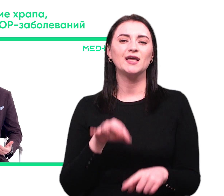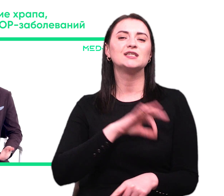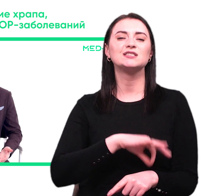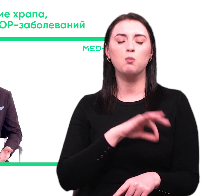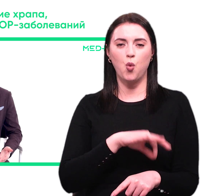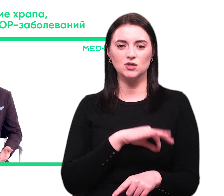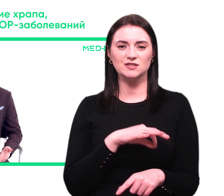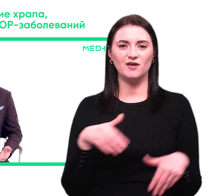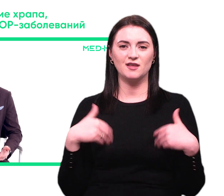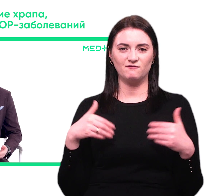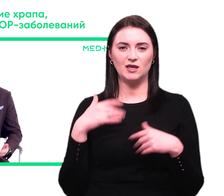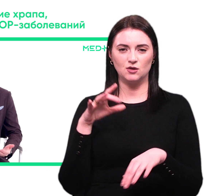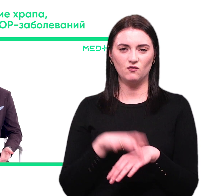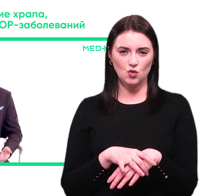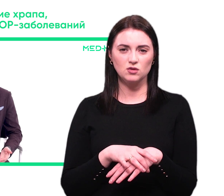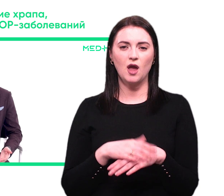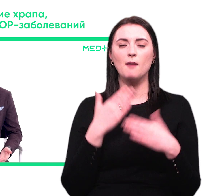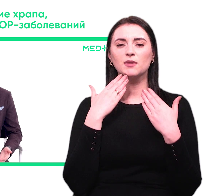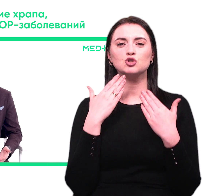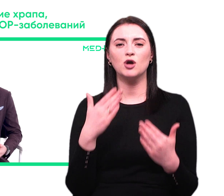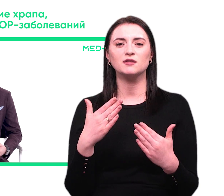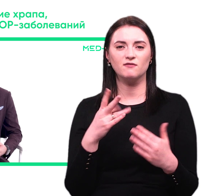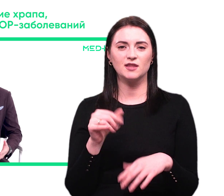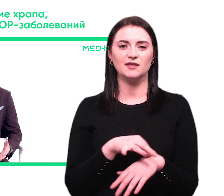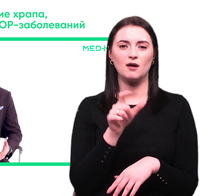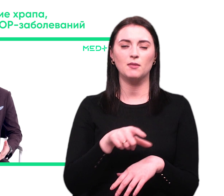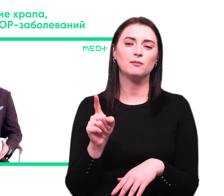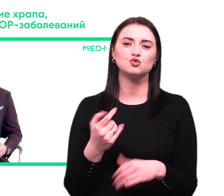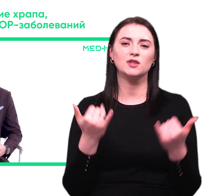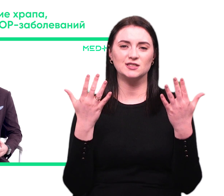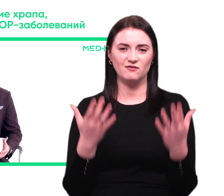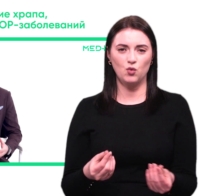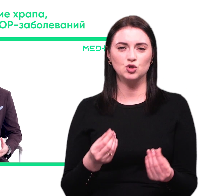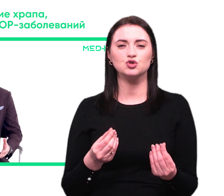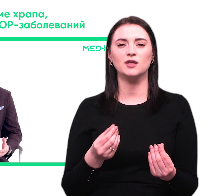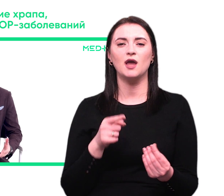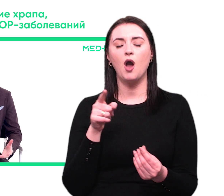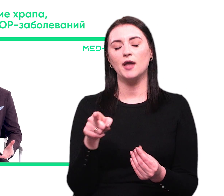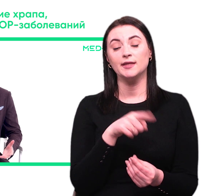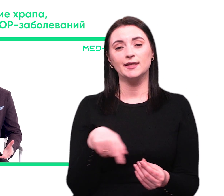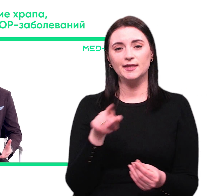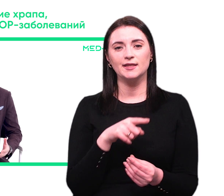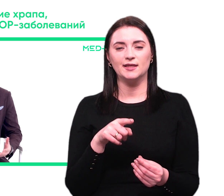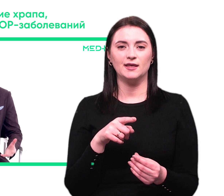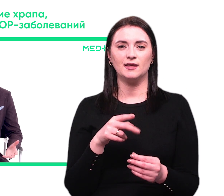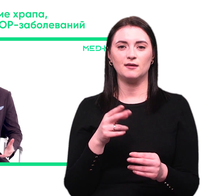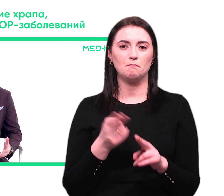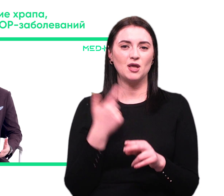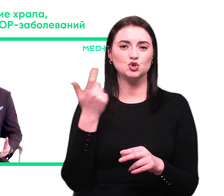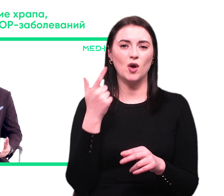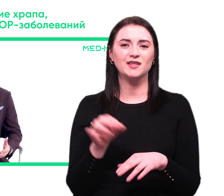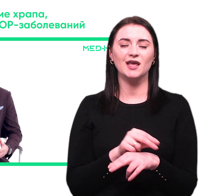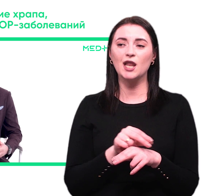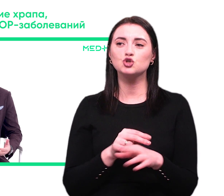используйте эффективную диагностику, обращайте внимание на этих пациентов, потому что на сегодняшний день они, ну скажем так, они бесхозные, они лечатся везде